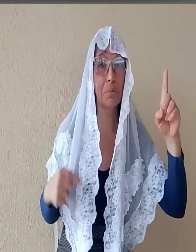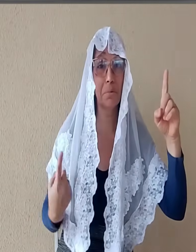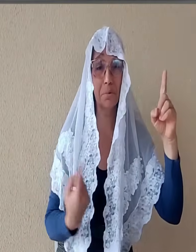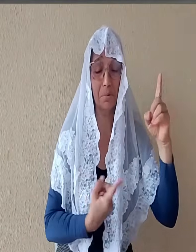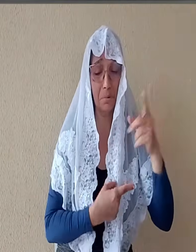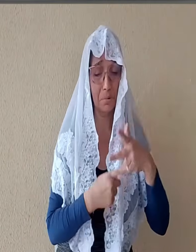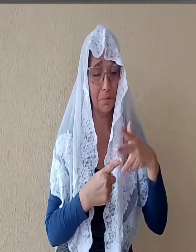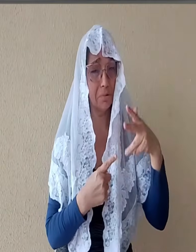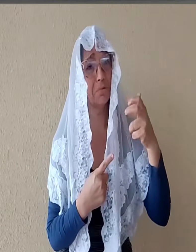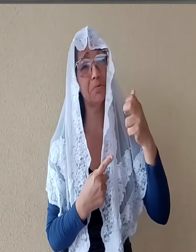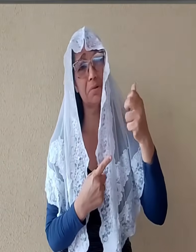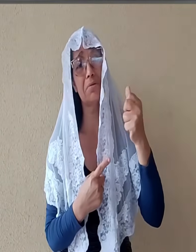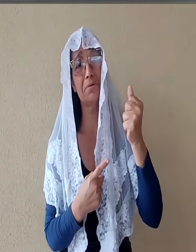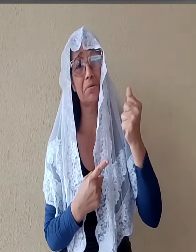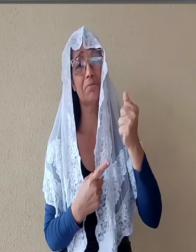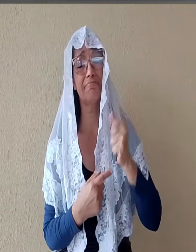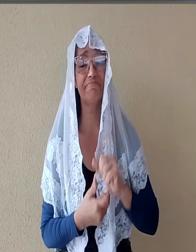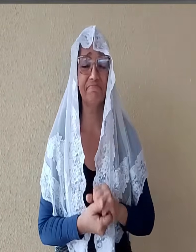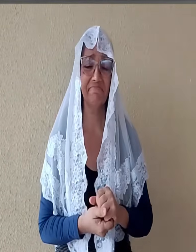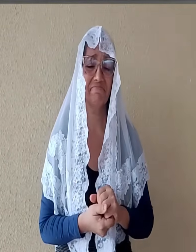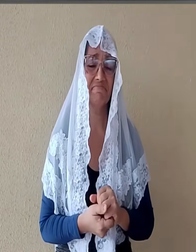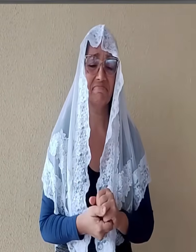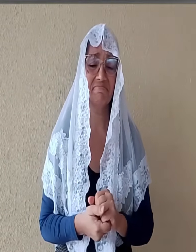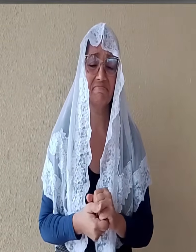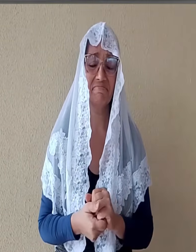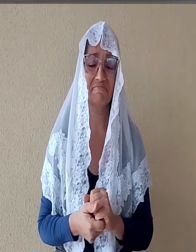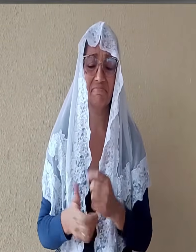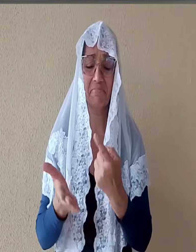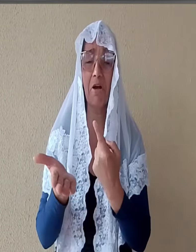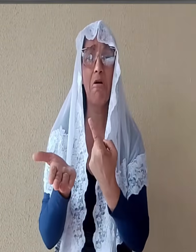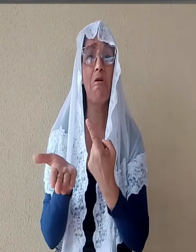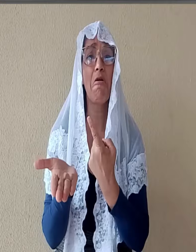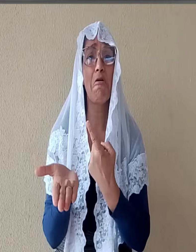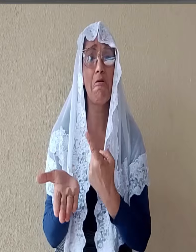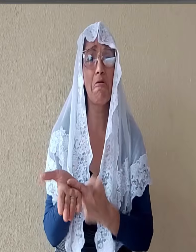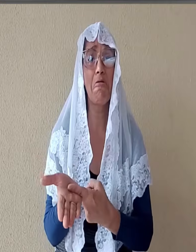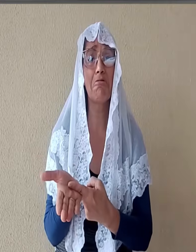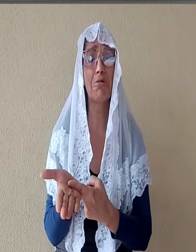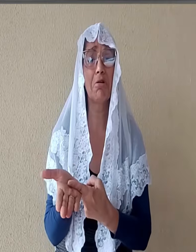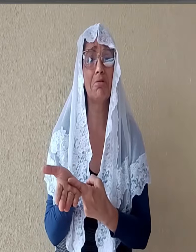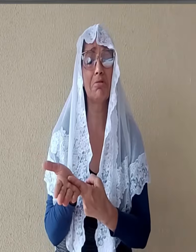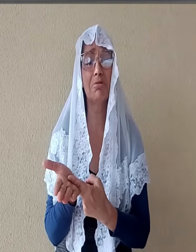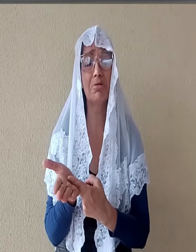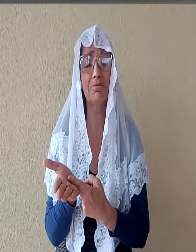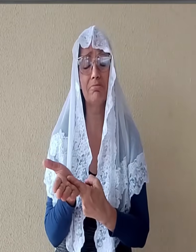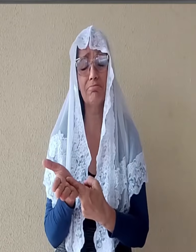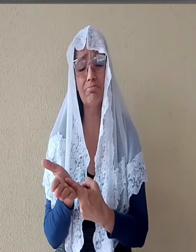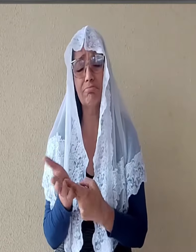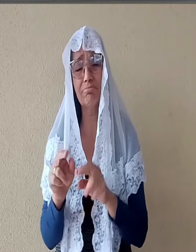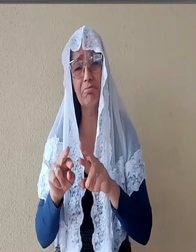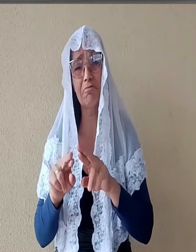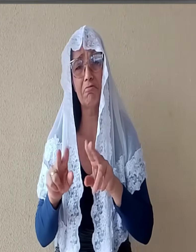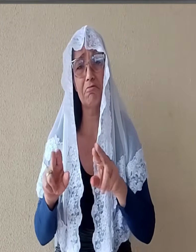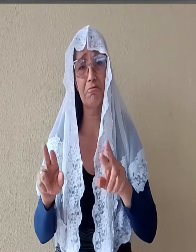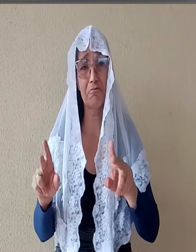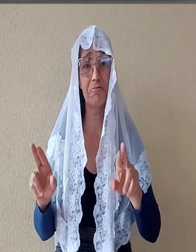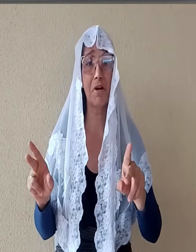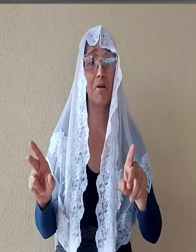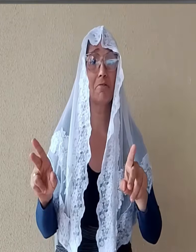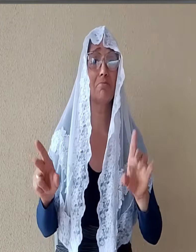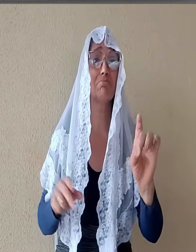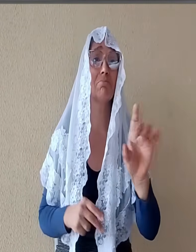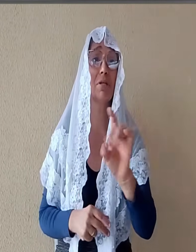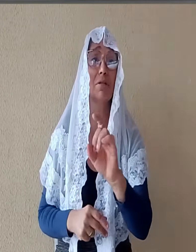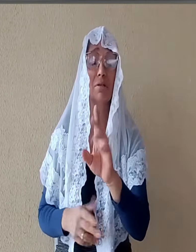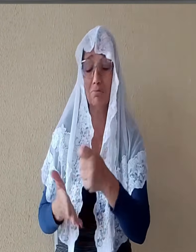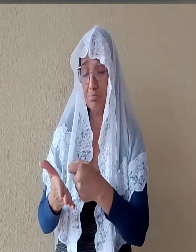outro diferente. Bendito é o nome do Senhor, irmãos. Mas quando o Senhor olhou para nós, diz a palavra, irmãos, que o